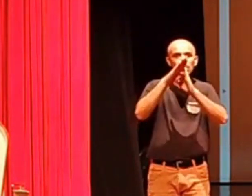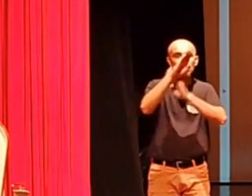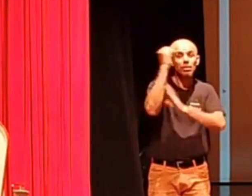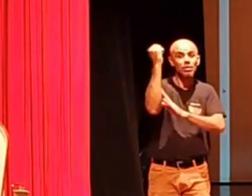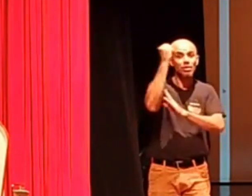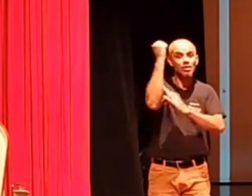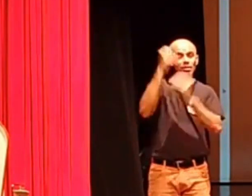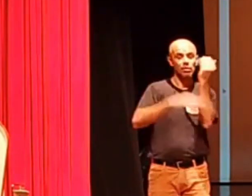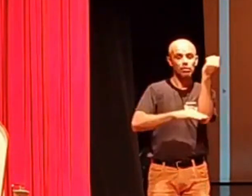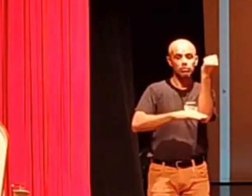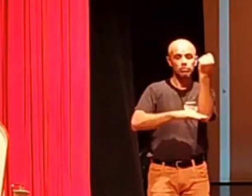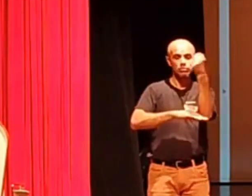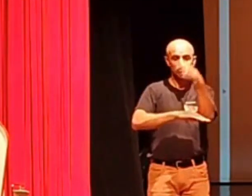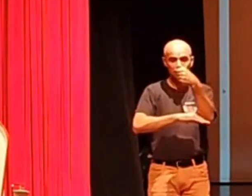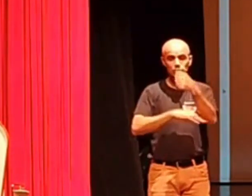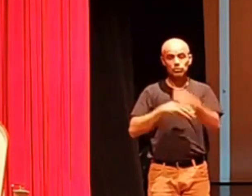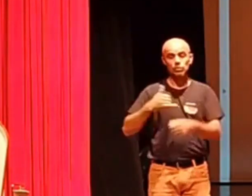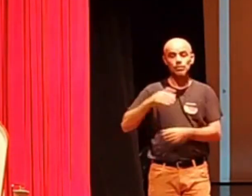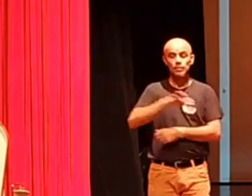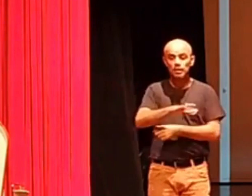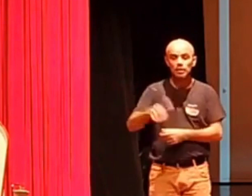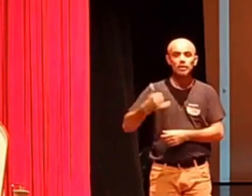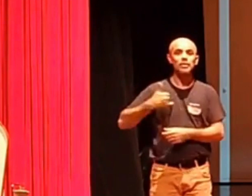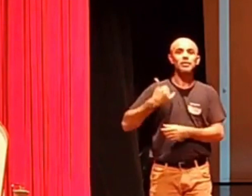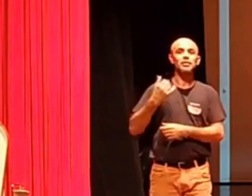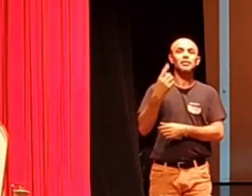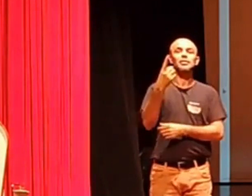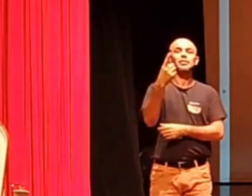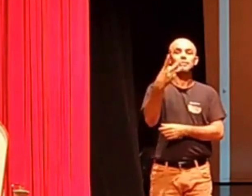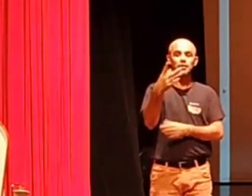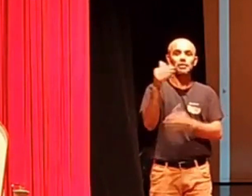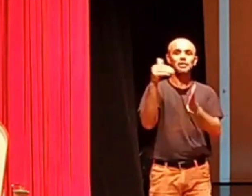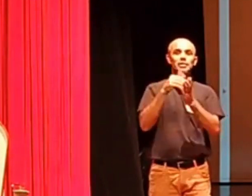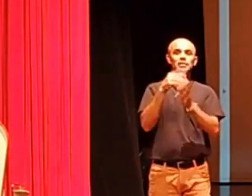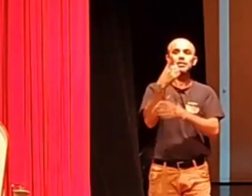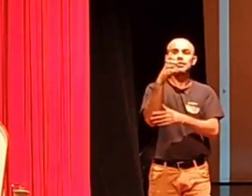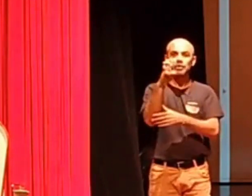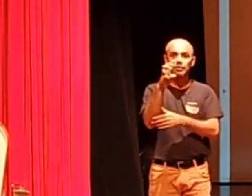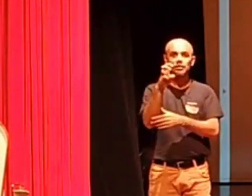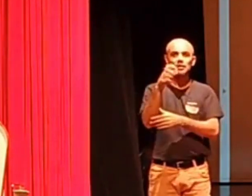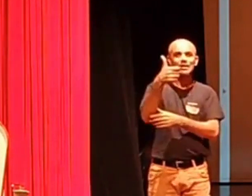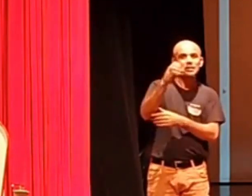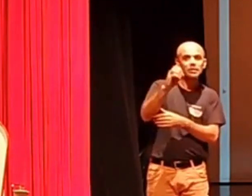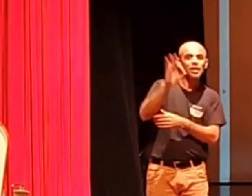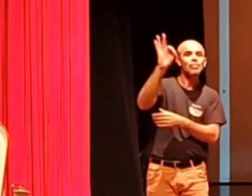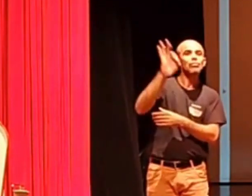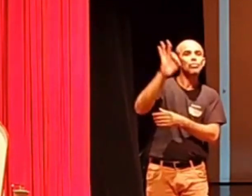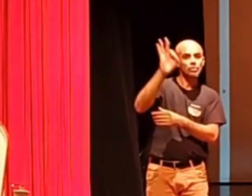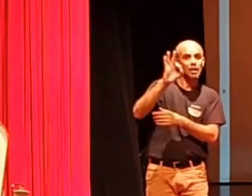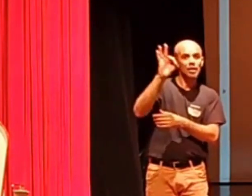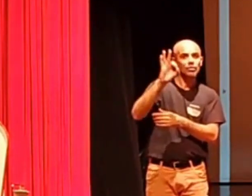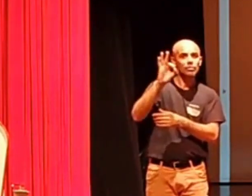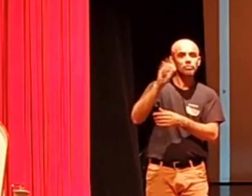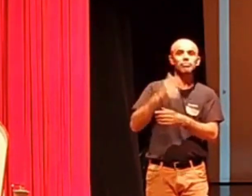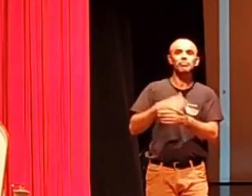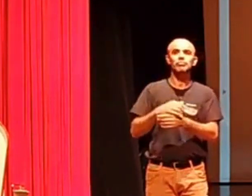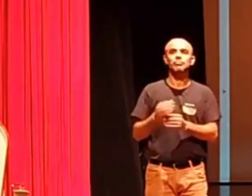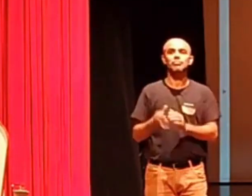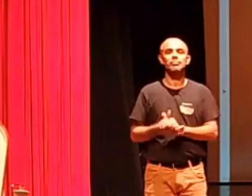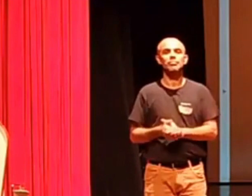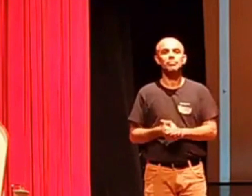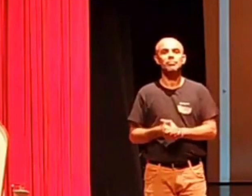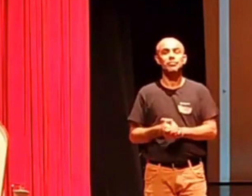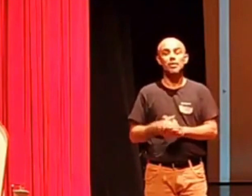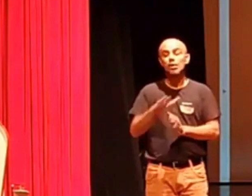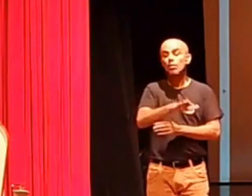Uma criança de 13 a 15 anos, com menos que 20 graus, tem 10% de chances de progressão.